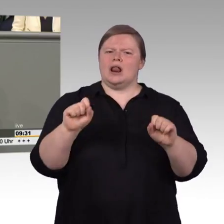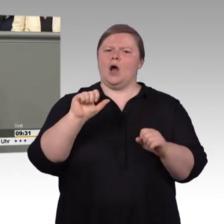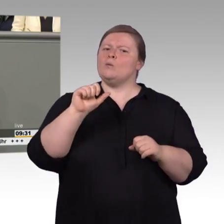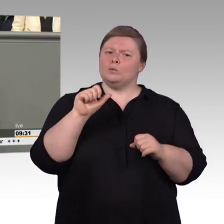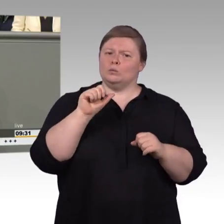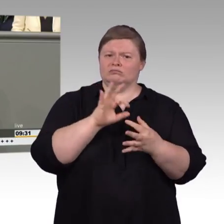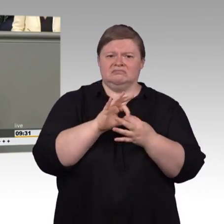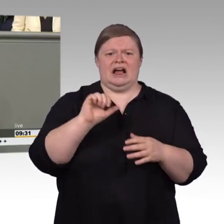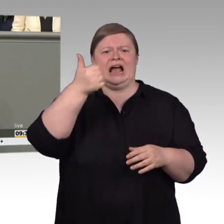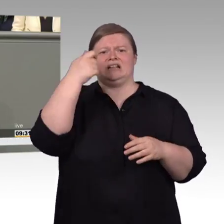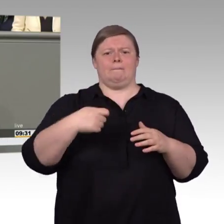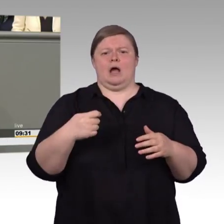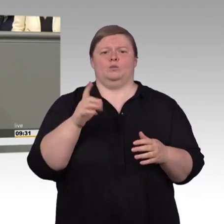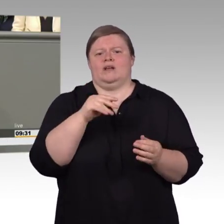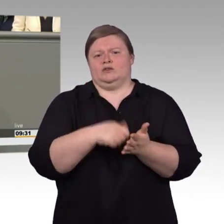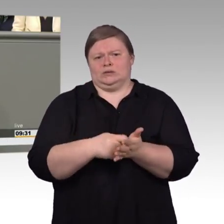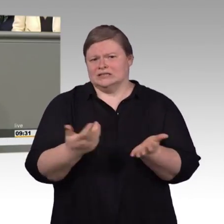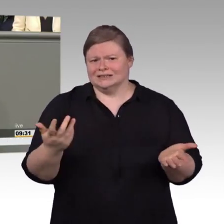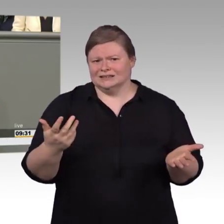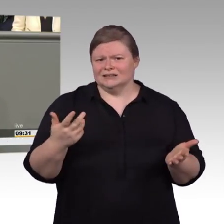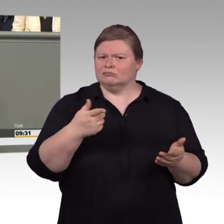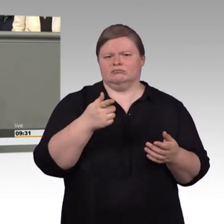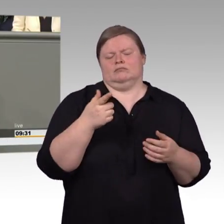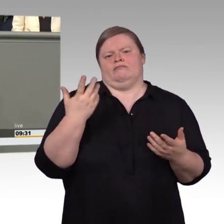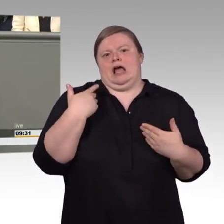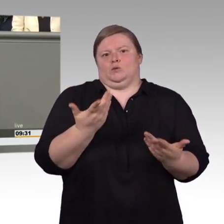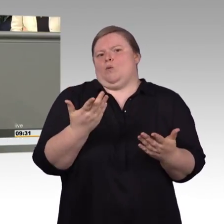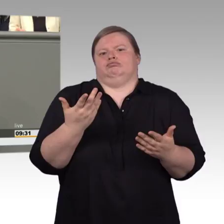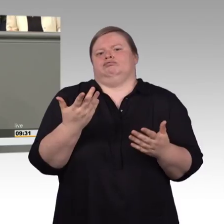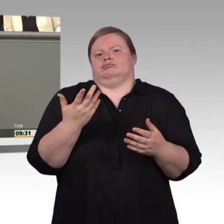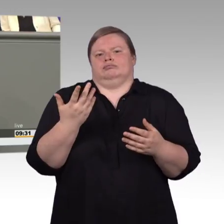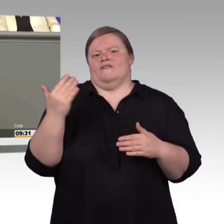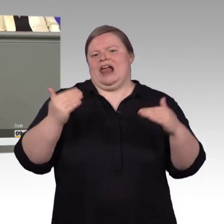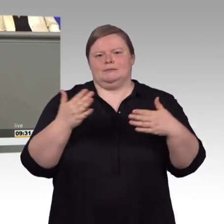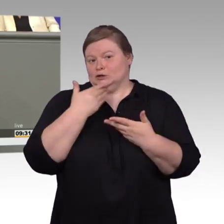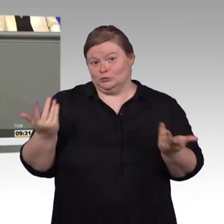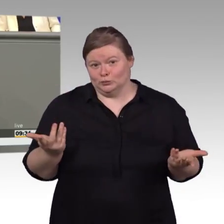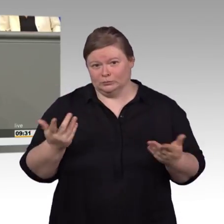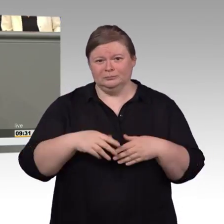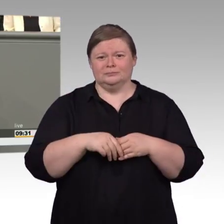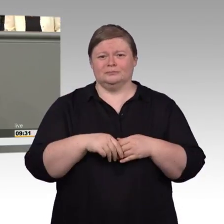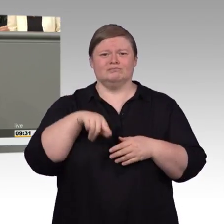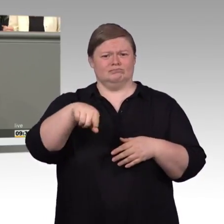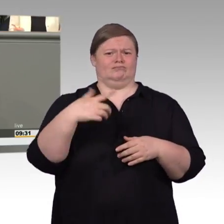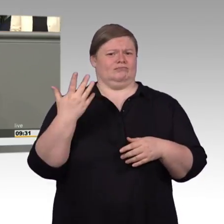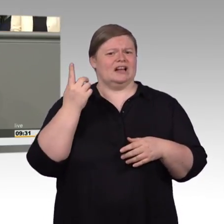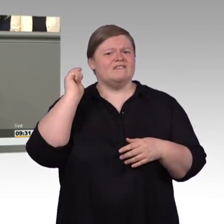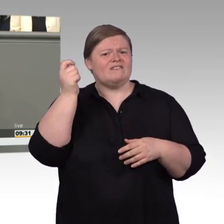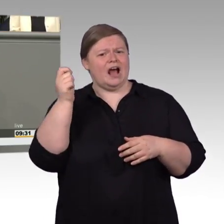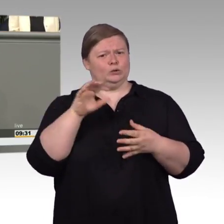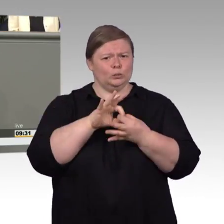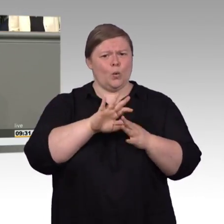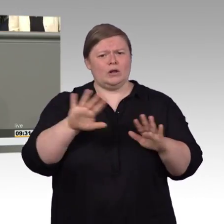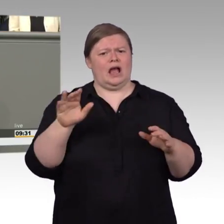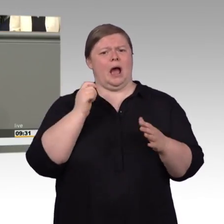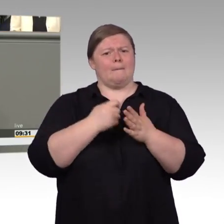Grünen? Nein. Der Antrag der Regierungsfraktion ist an Allgemeinheit nicht zu überbieten. Da muss Ihnen doch mehr einfallen.